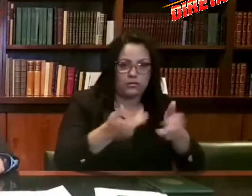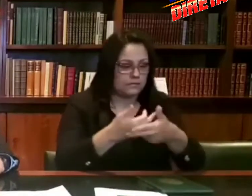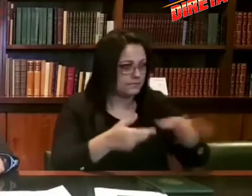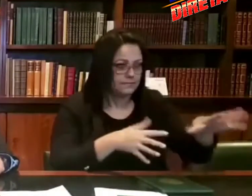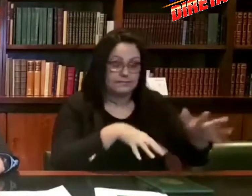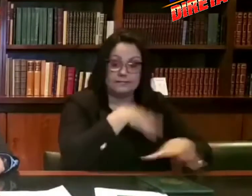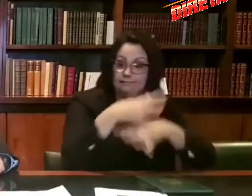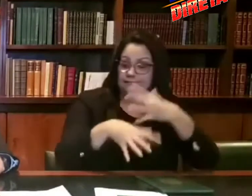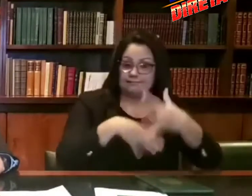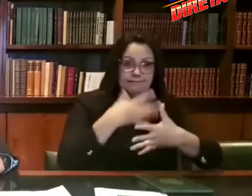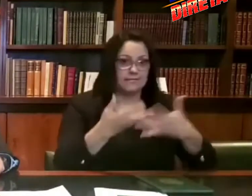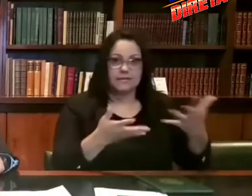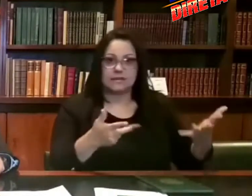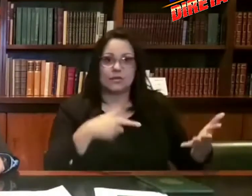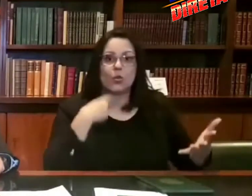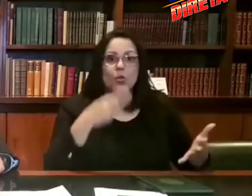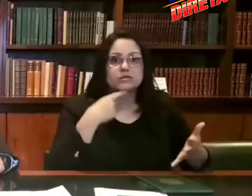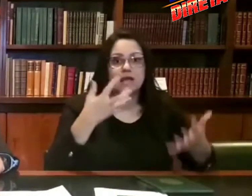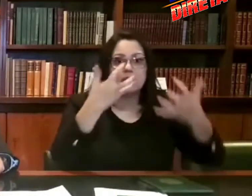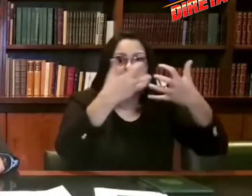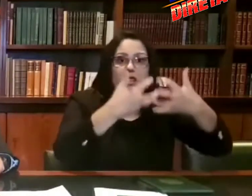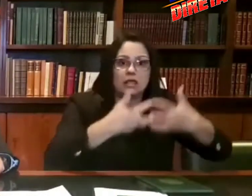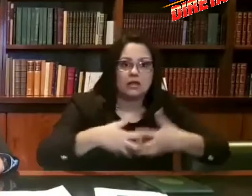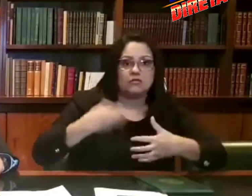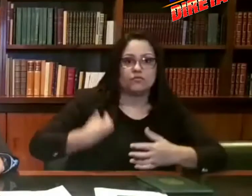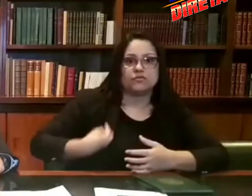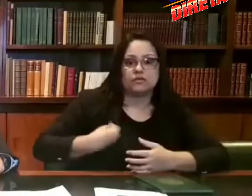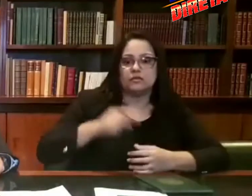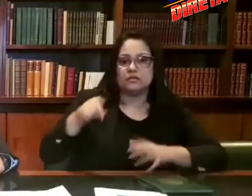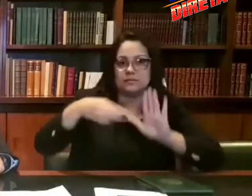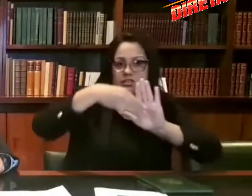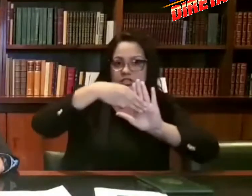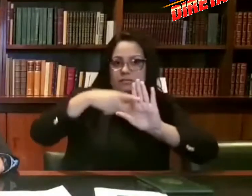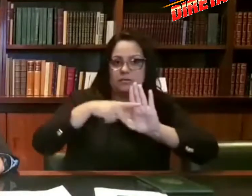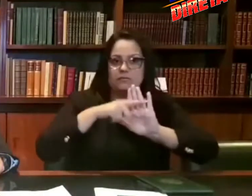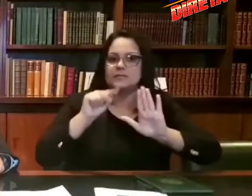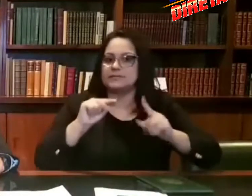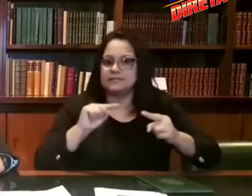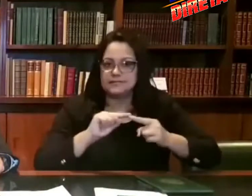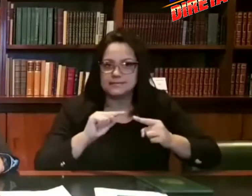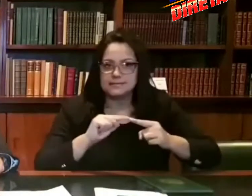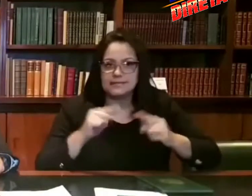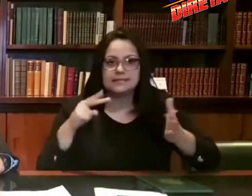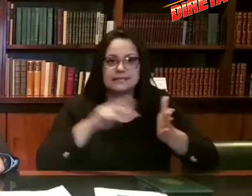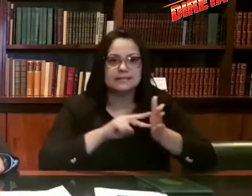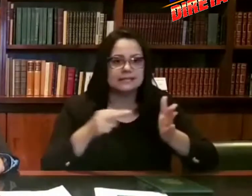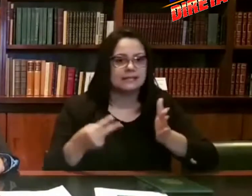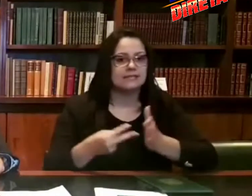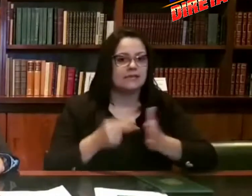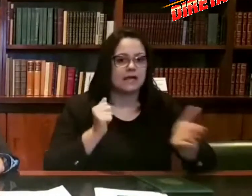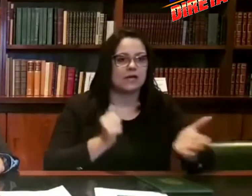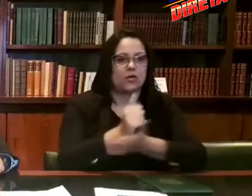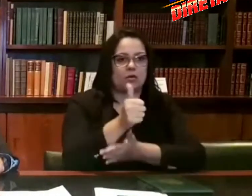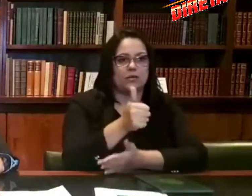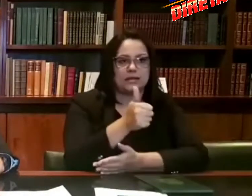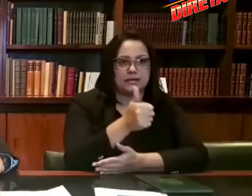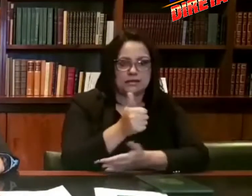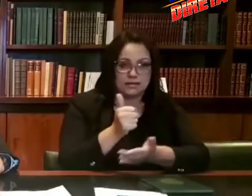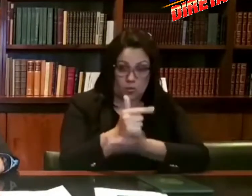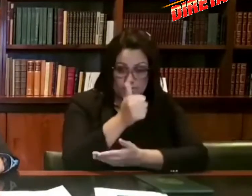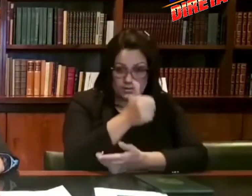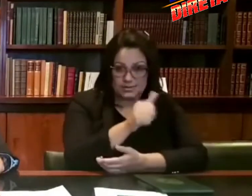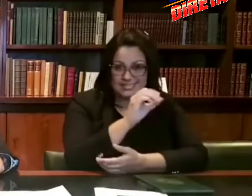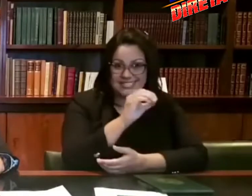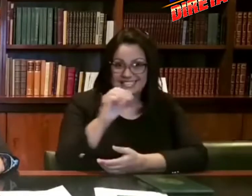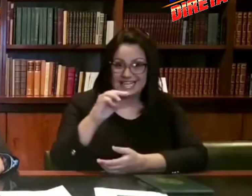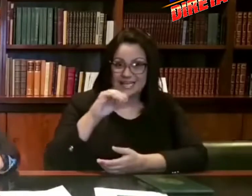não consegue que isso funcione. Então essa medida basicamente é o seguinte, você vai fazer uma compra de 100 mil carteiras, se